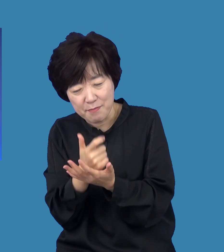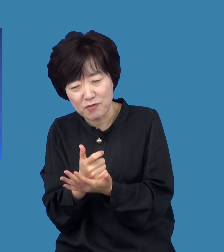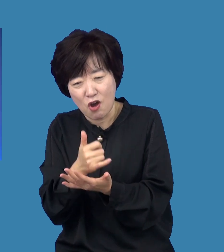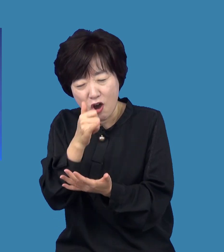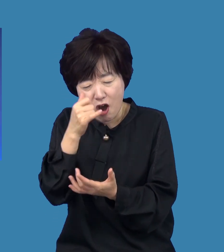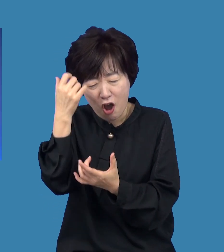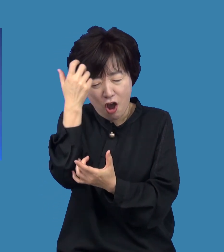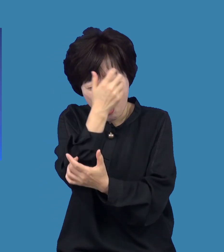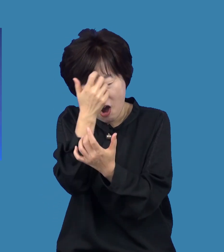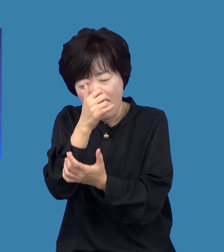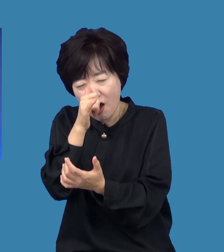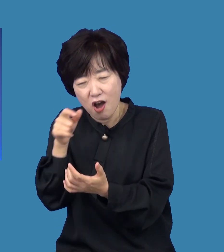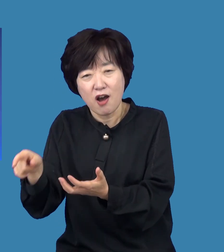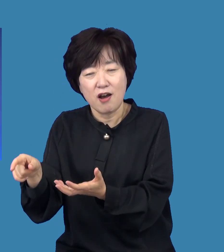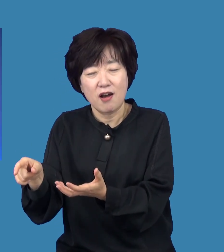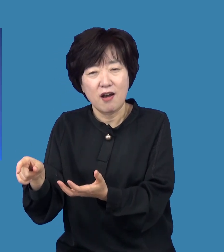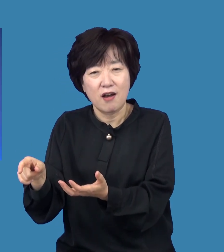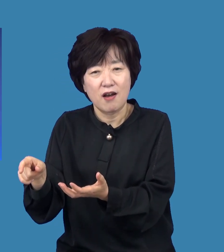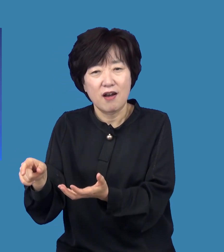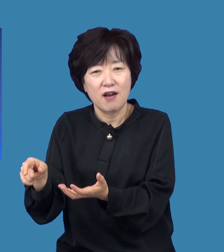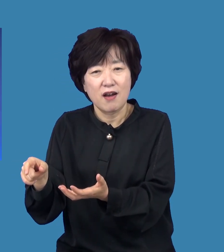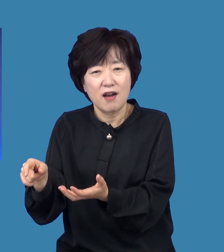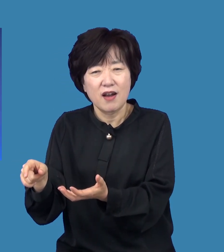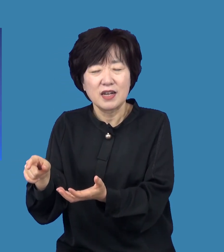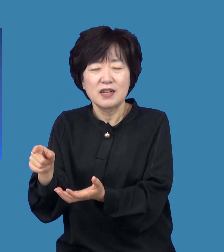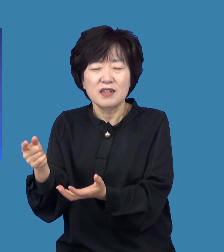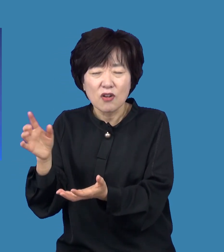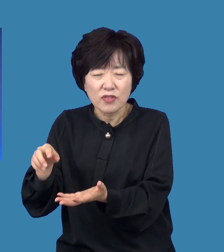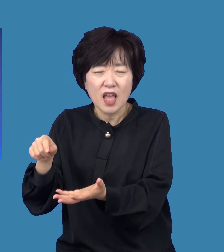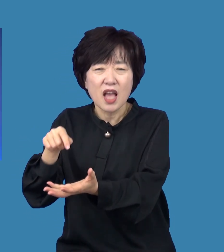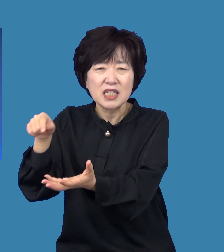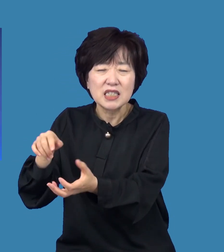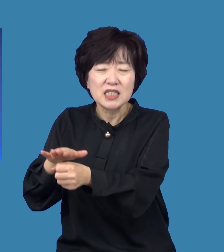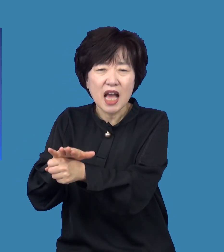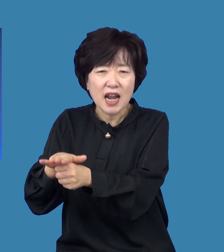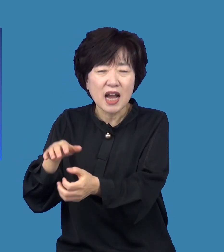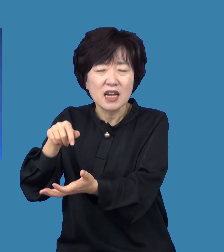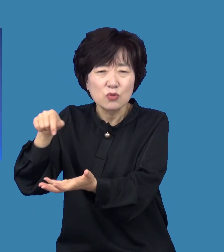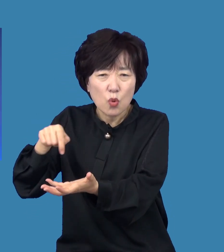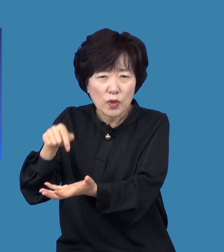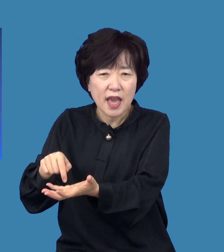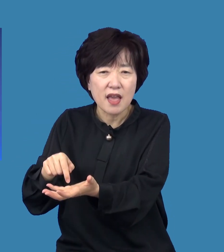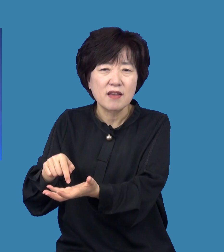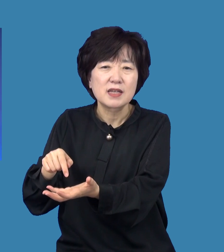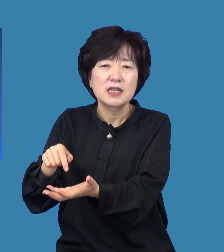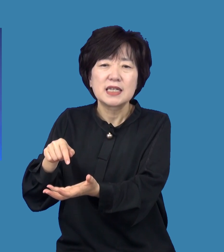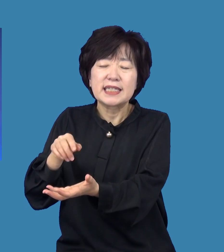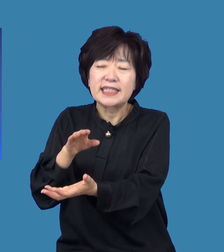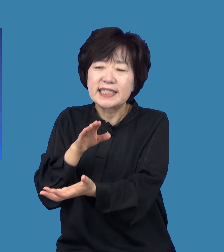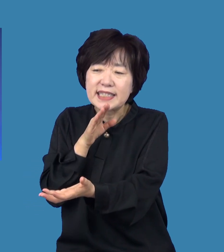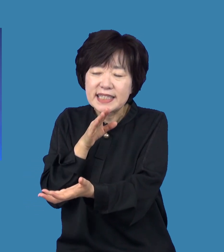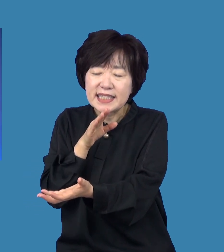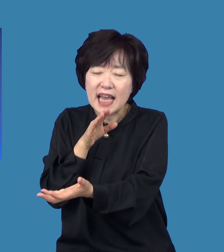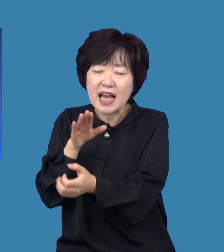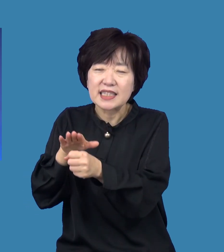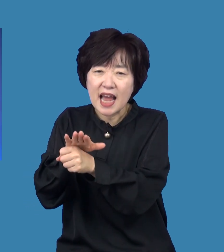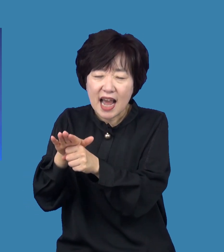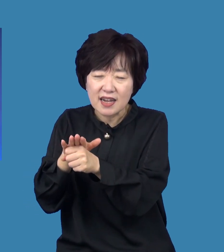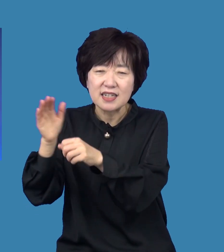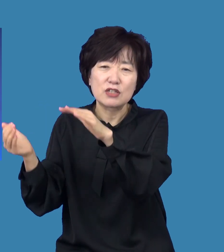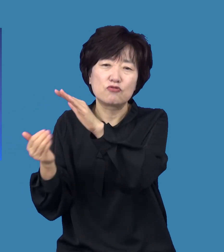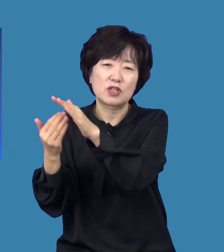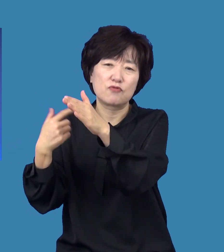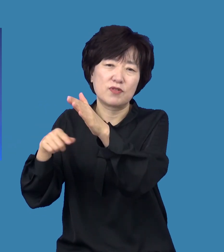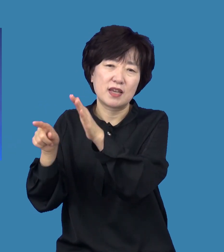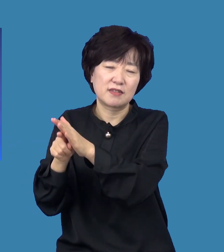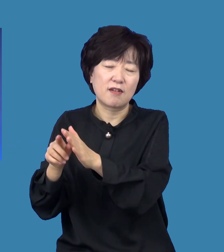오케이. 그런데 그 가운데 아주 중요한 속성이 있는데 그건 뭐야? 그것이 진짜 아가페 사랑이 되기 위해서는